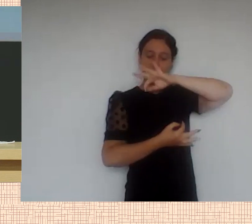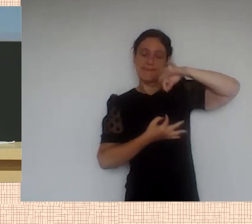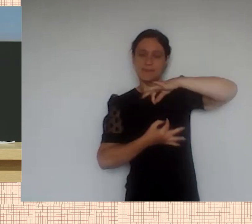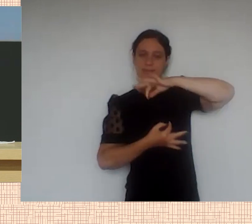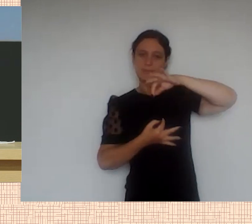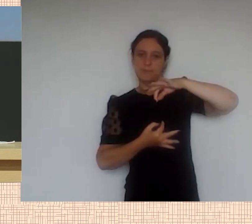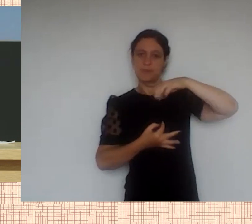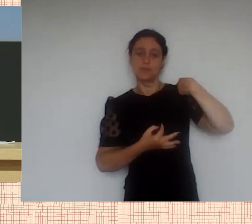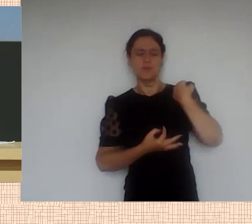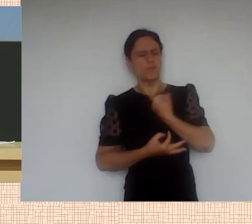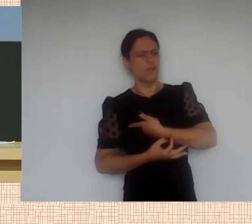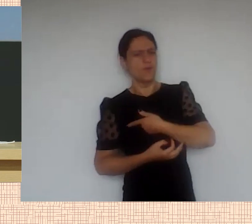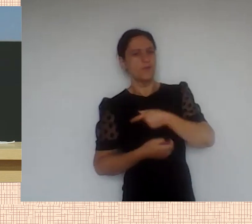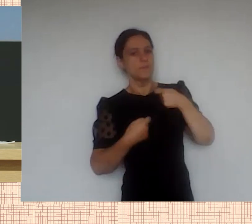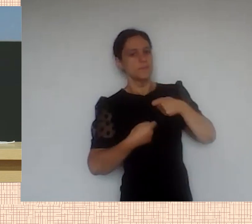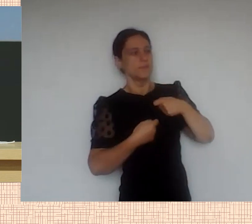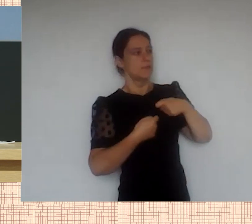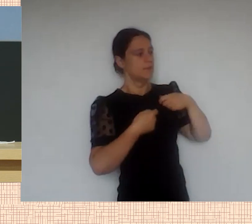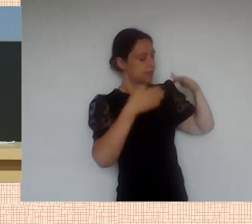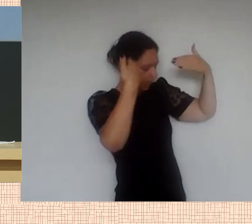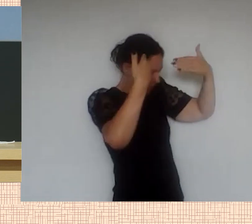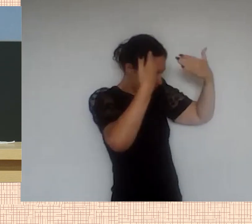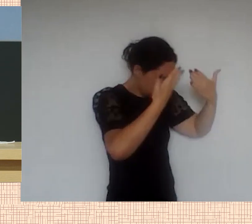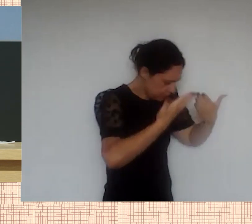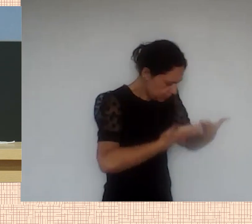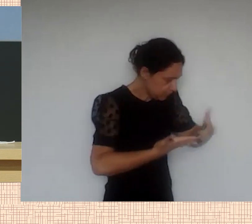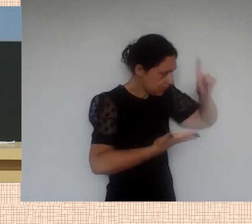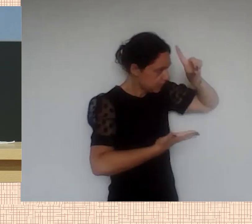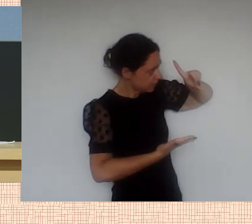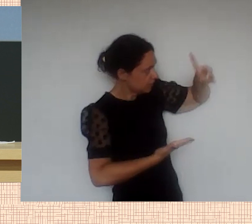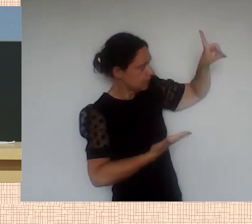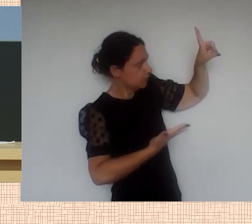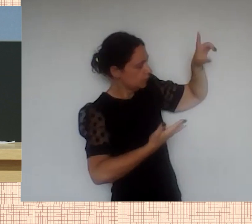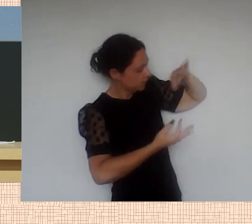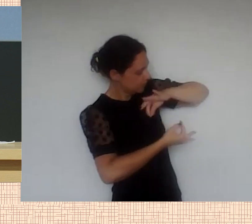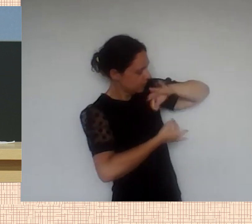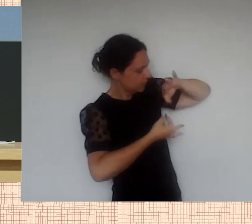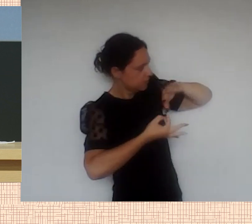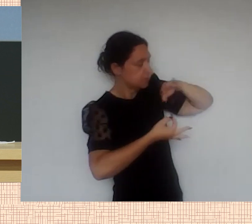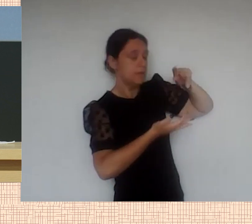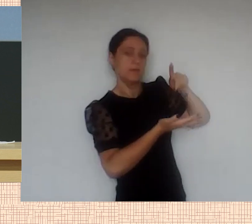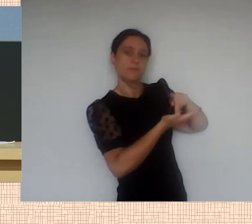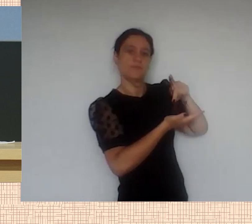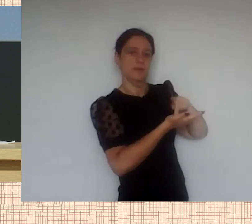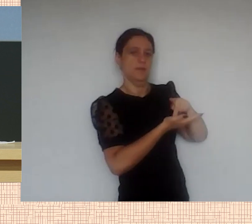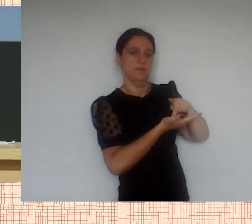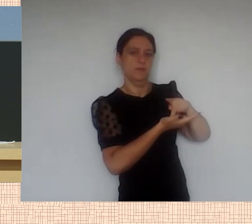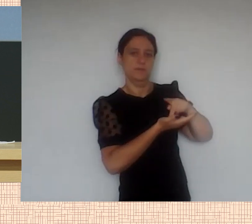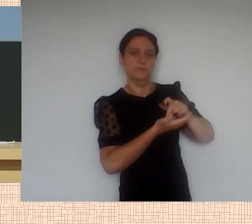seus adoradores o adorem em espírito e em verdade.